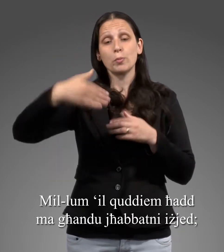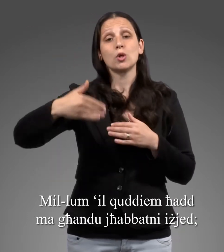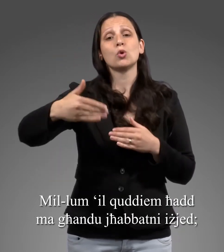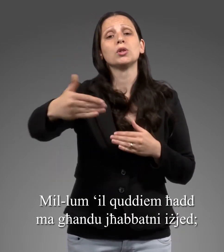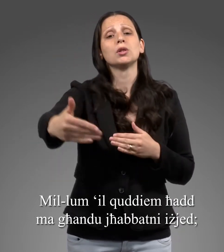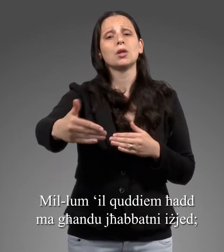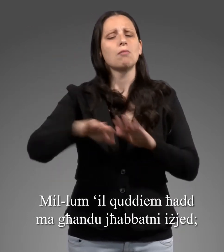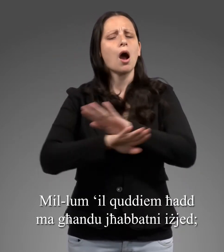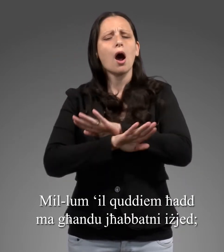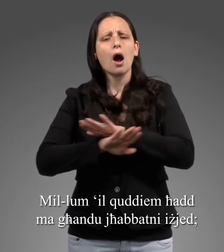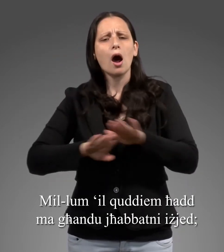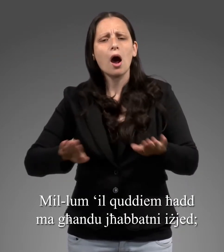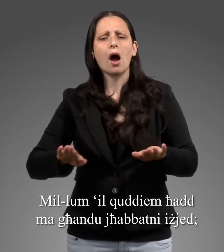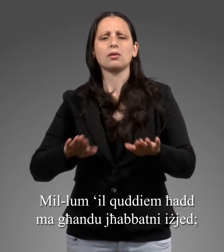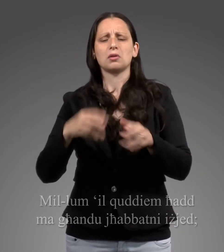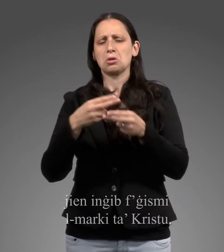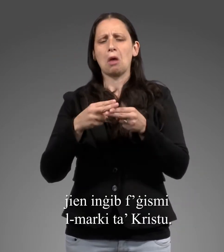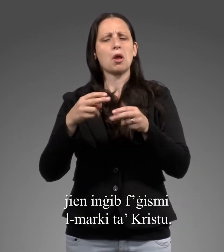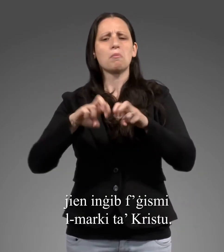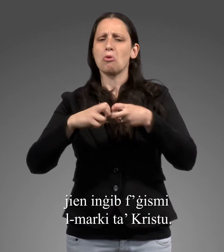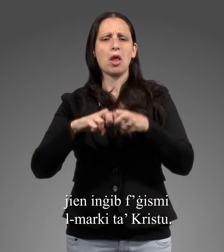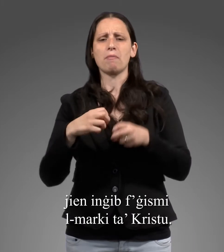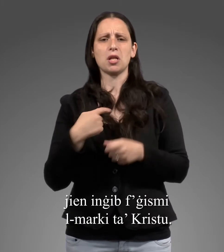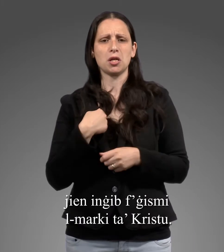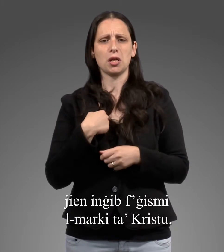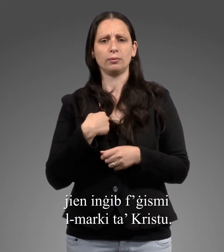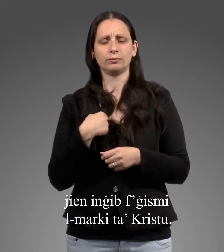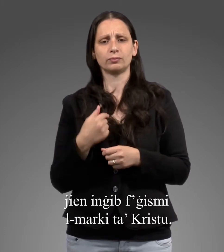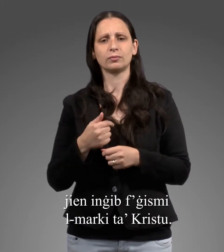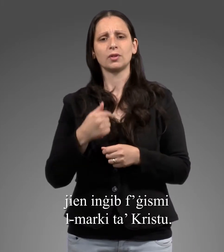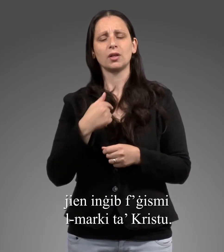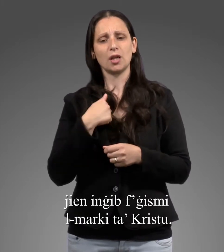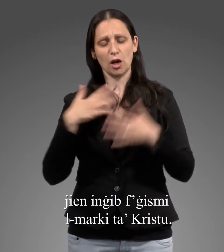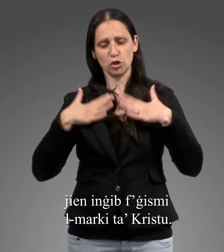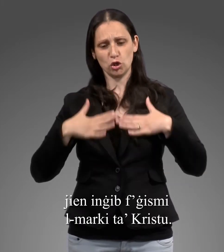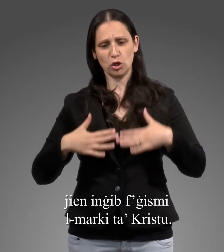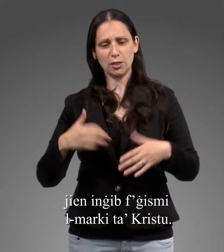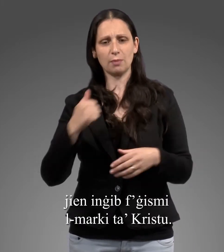m'għandu iħabbatni iżjed, jien inġib f'ġismi il-marki ta' Kristu.